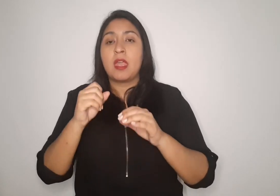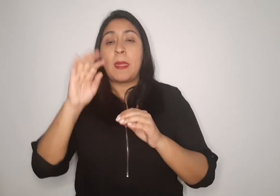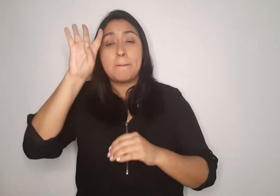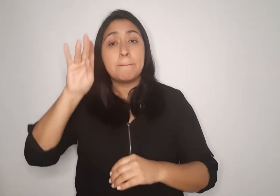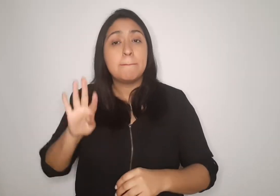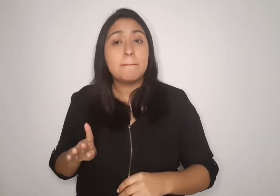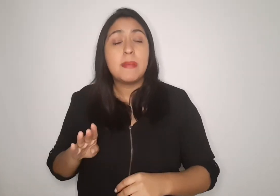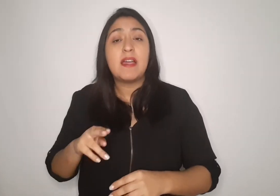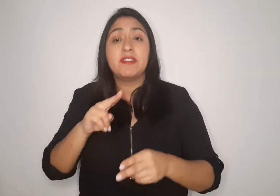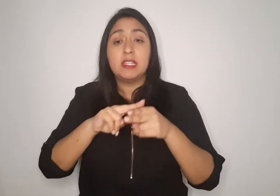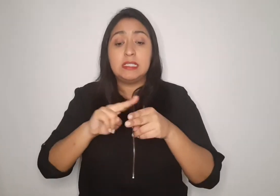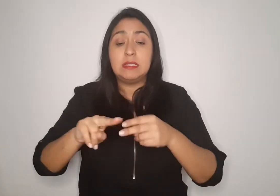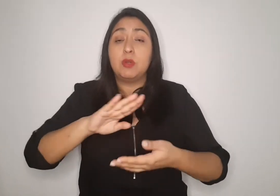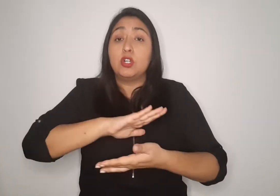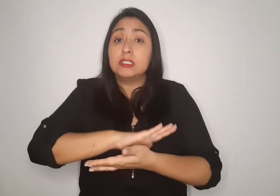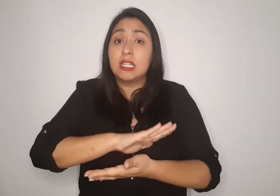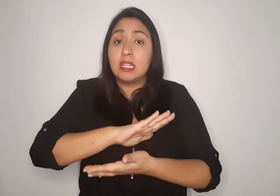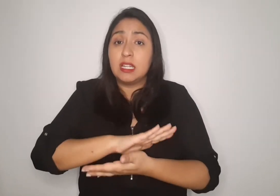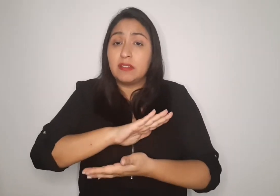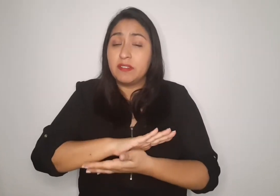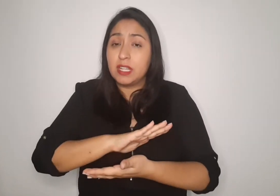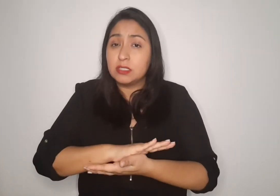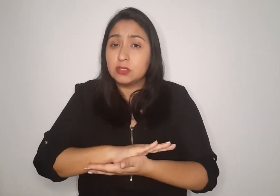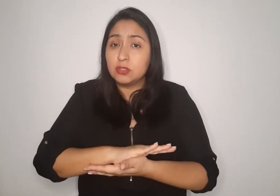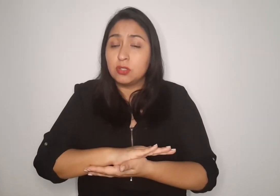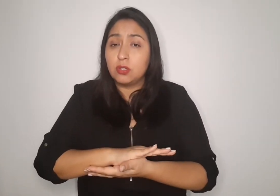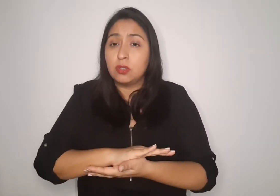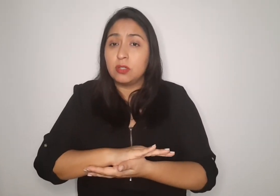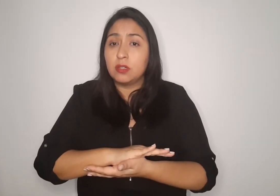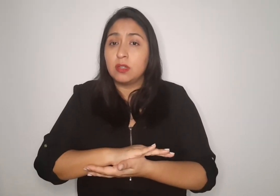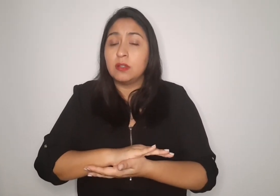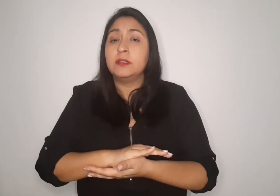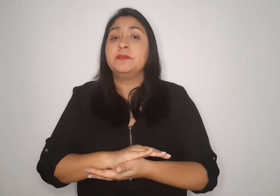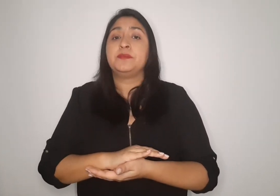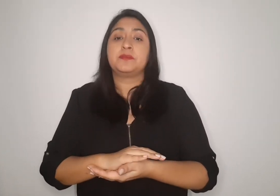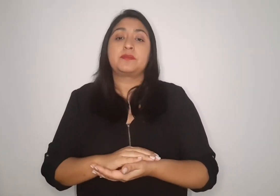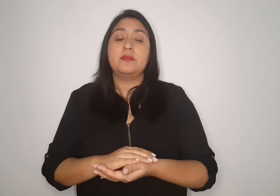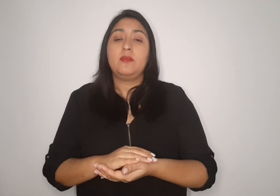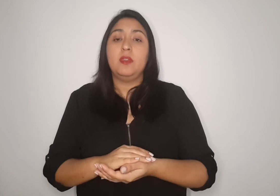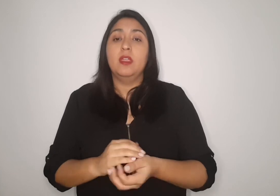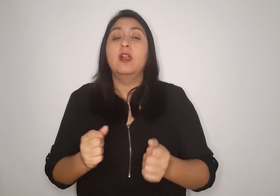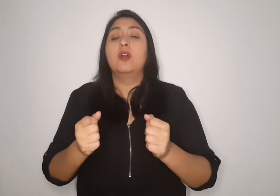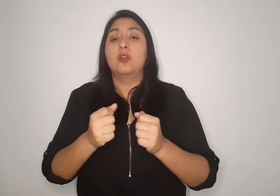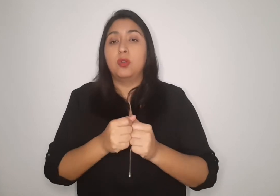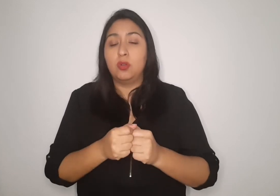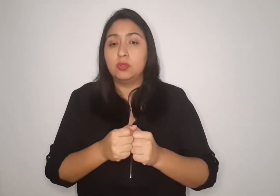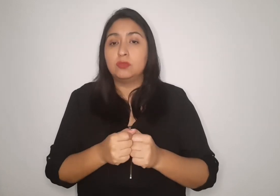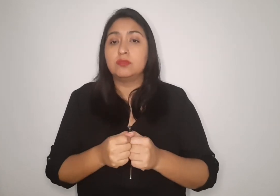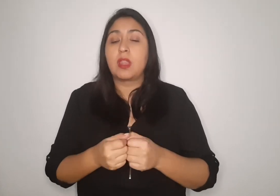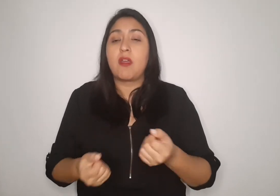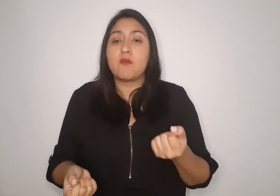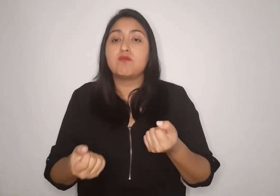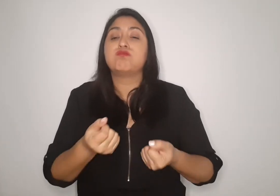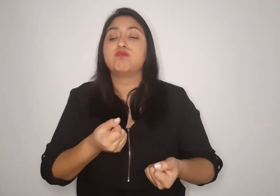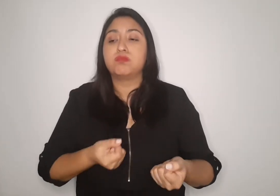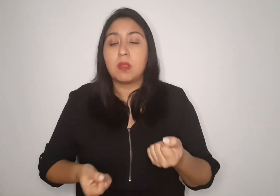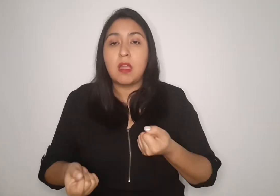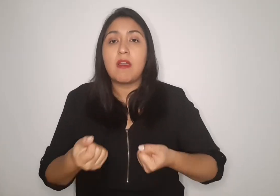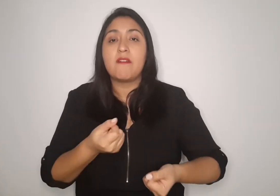hicimos una celebración bailando el Choy, que Purún, ¿ya? A las 4 esquinas, que empezó en la exhibición Bueno